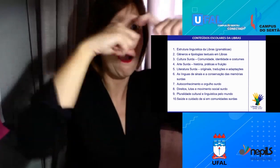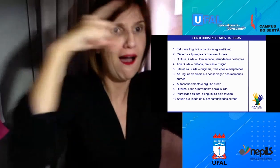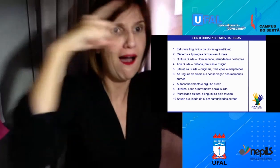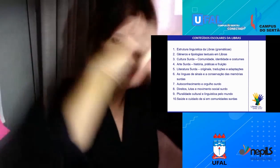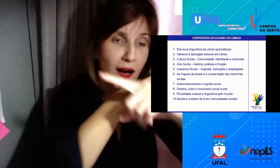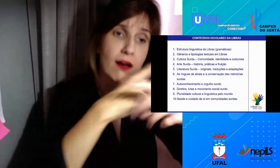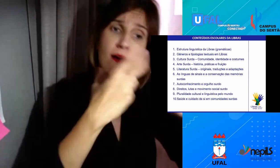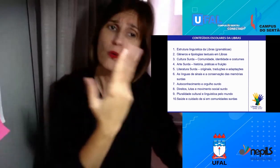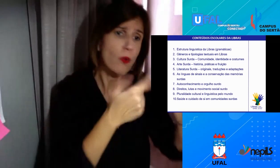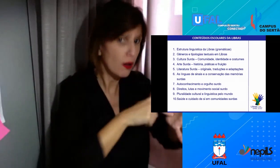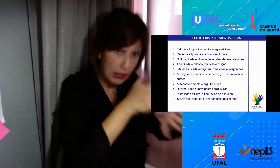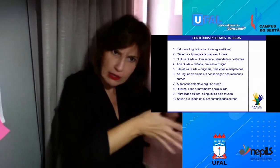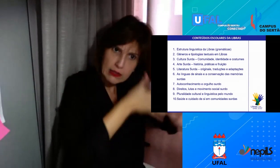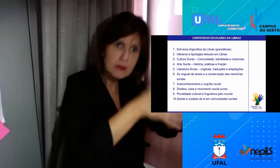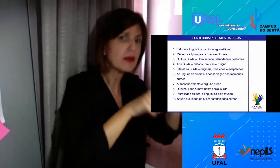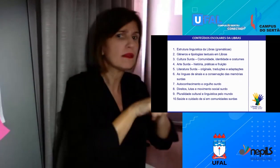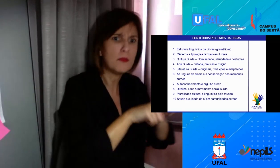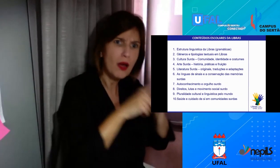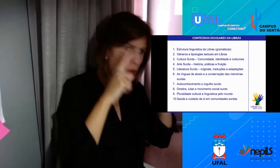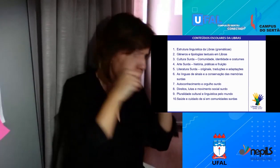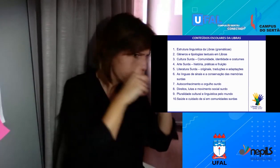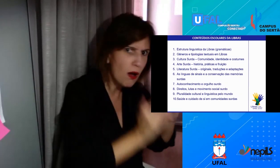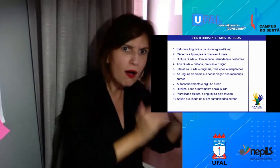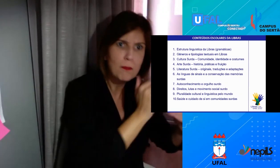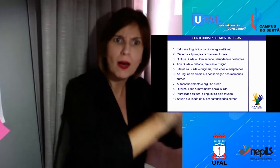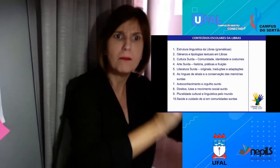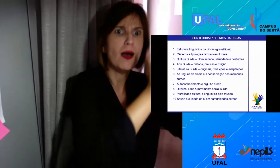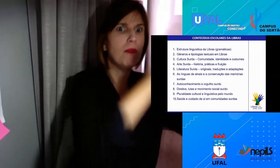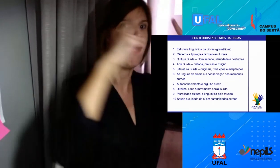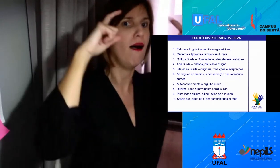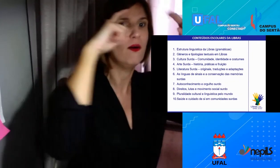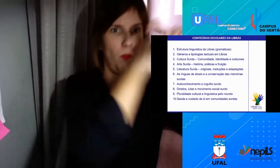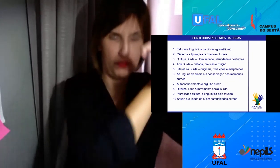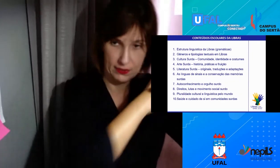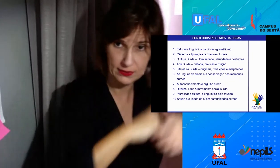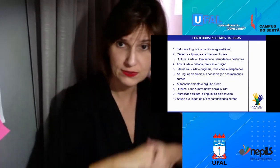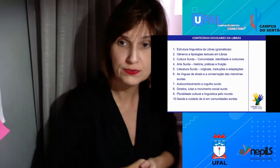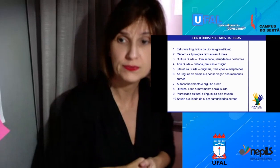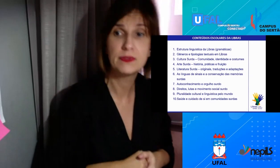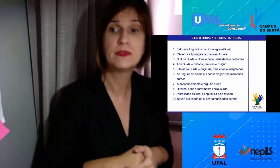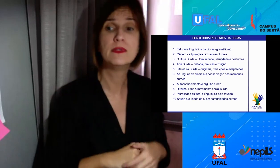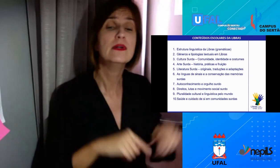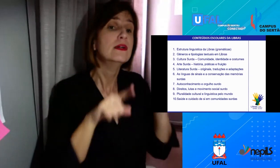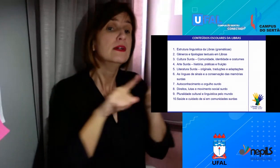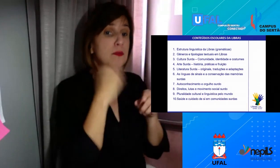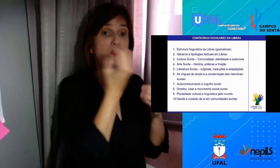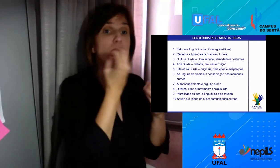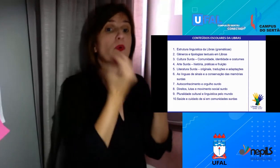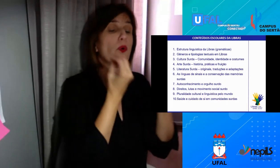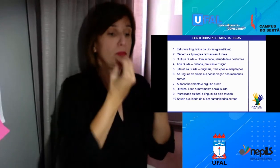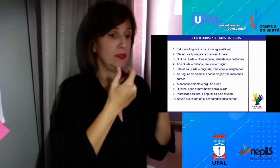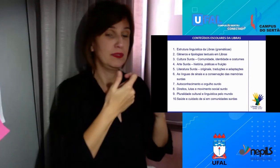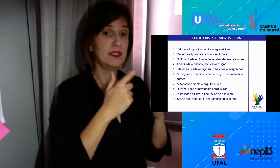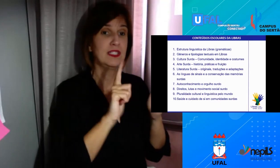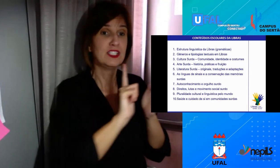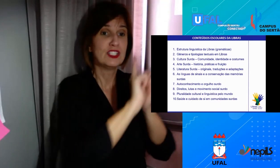faz parte da educação também, ela é parte dessa educação, que é o estímulo a partir da língua de sinais